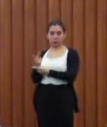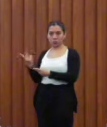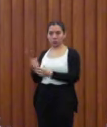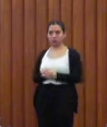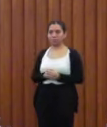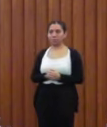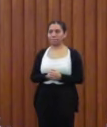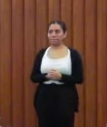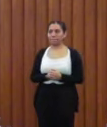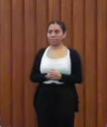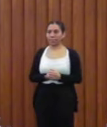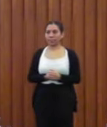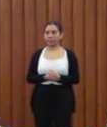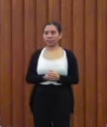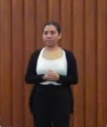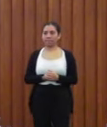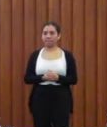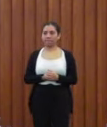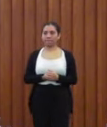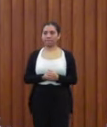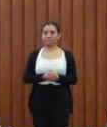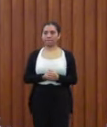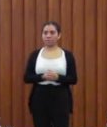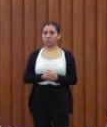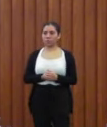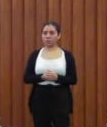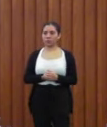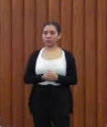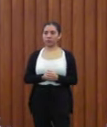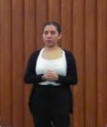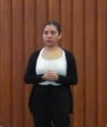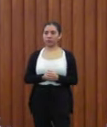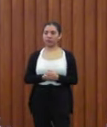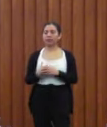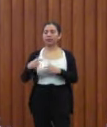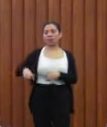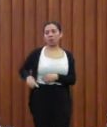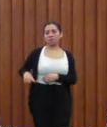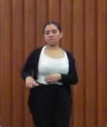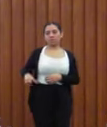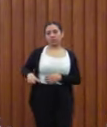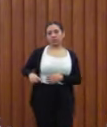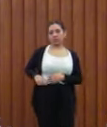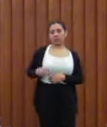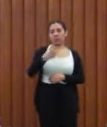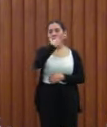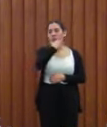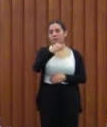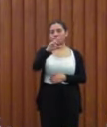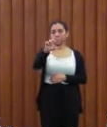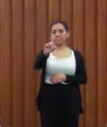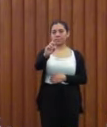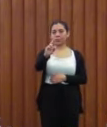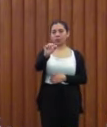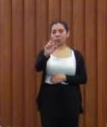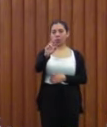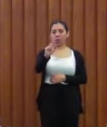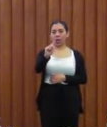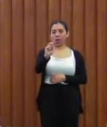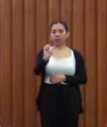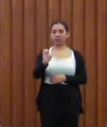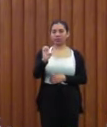justo hay mucha, como desde el gobierno de Duarte hubo bastante, pues la red se difundió bastante, ¿no?